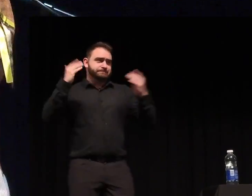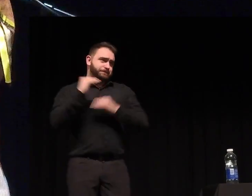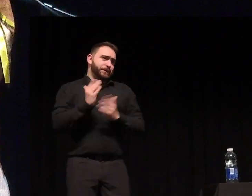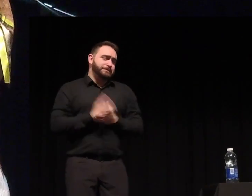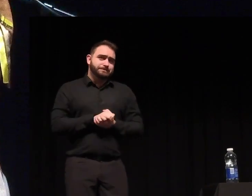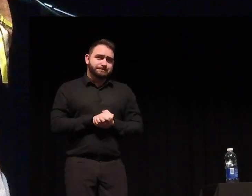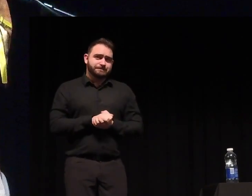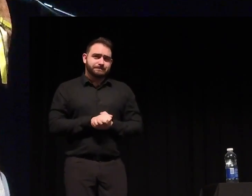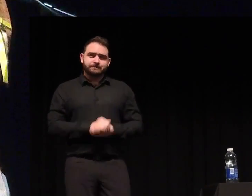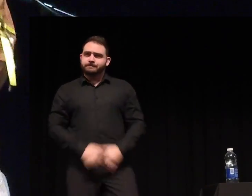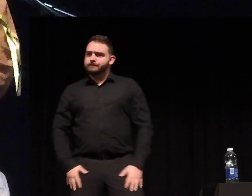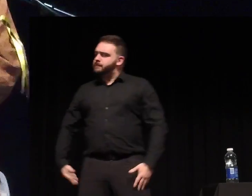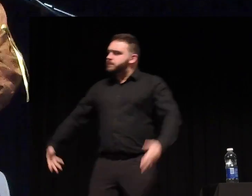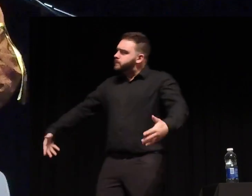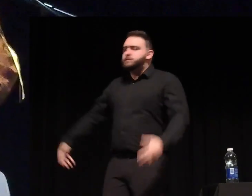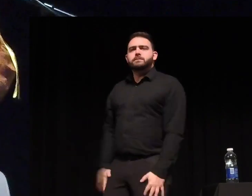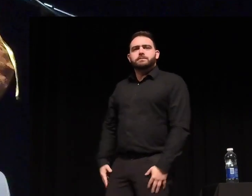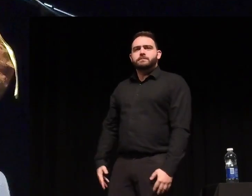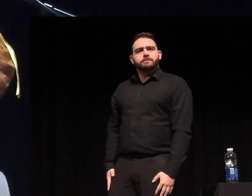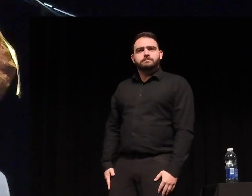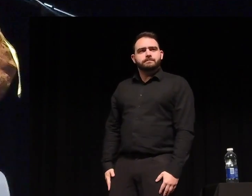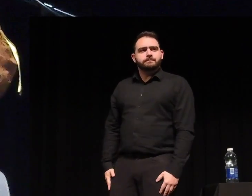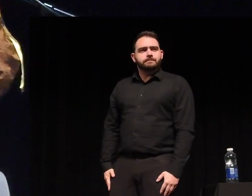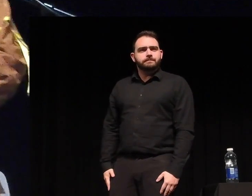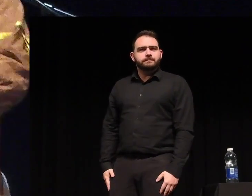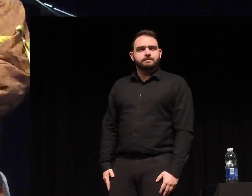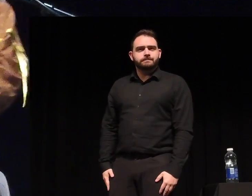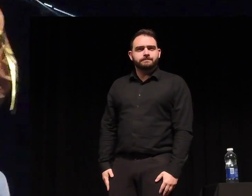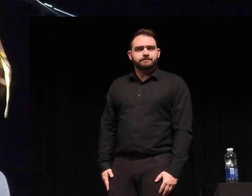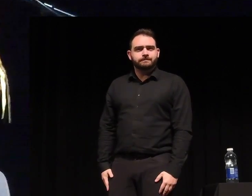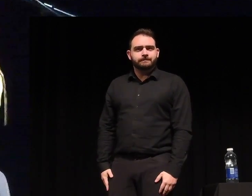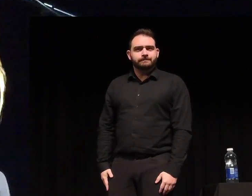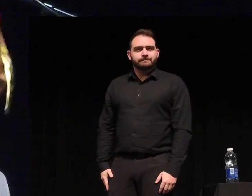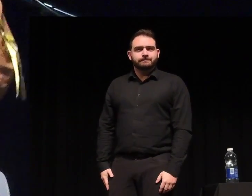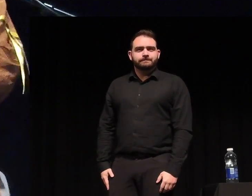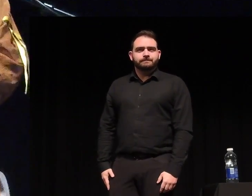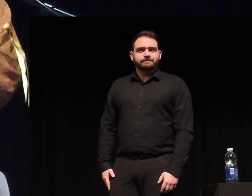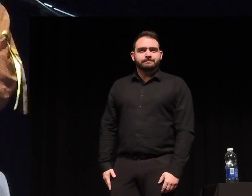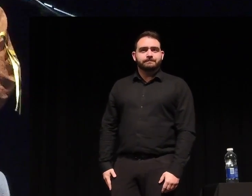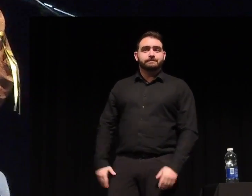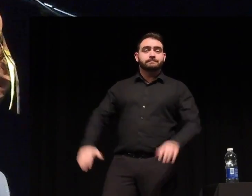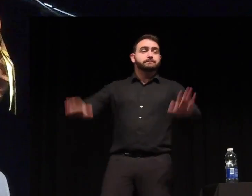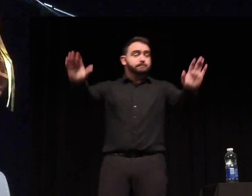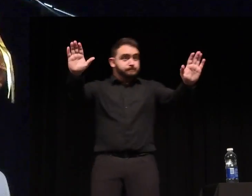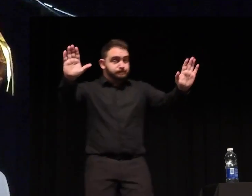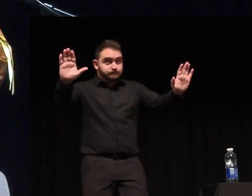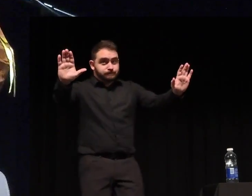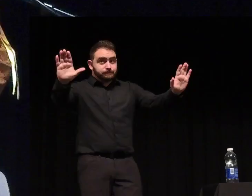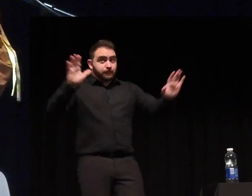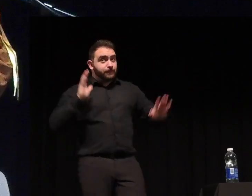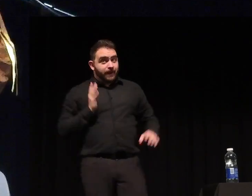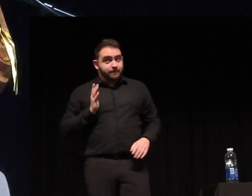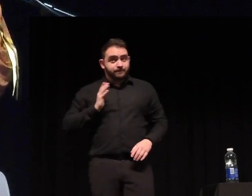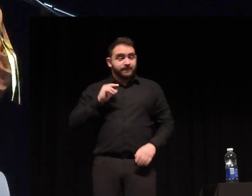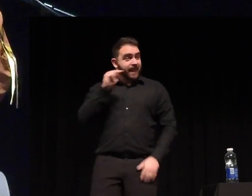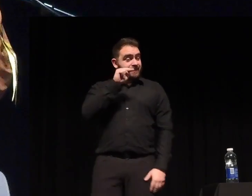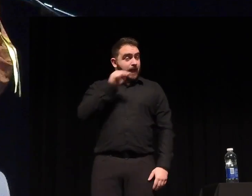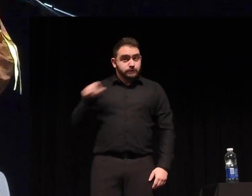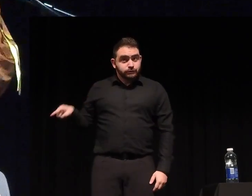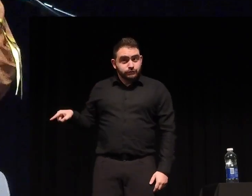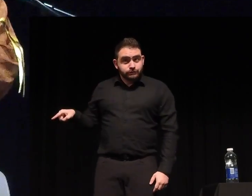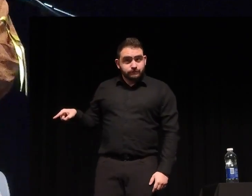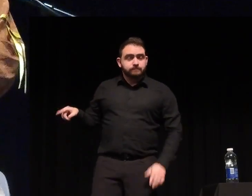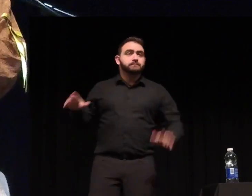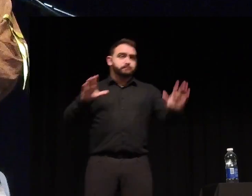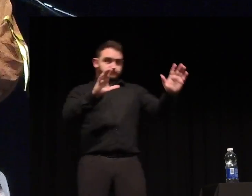Mais Nijik ne voulait pas laisser aller. Il a dit, OK, si tu ne